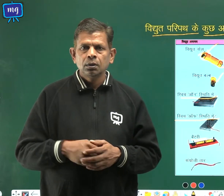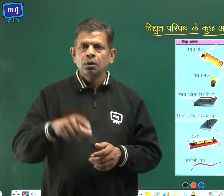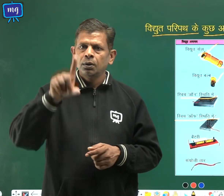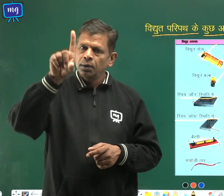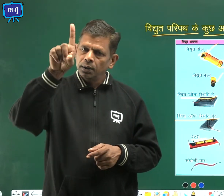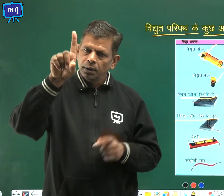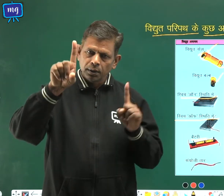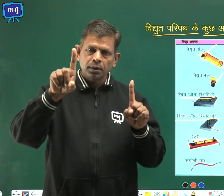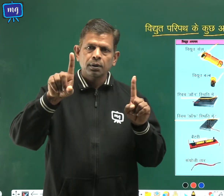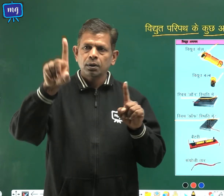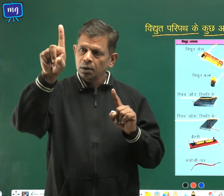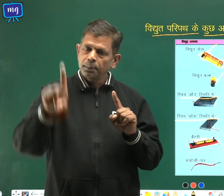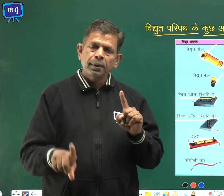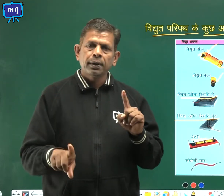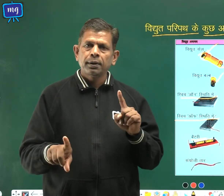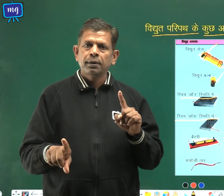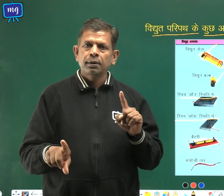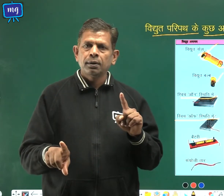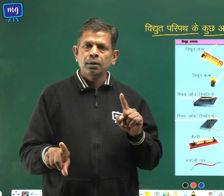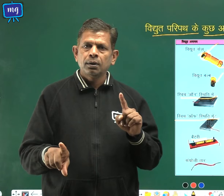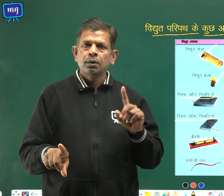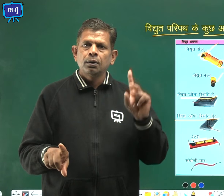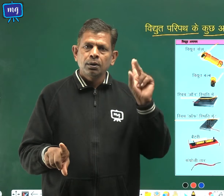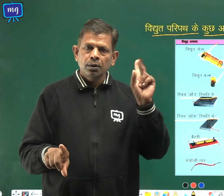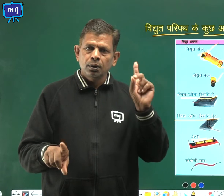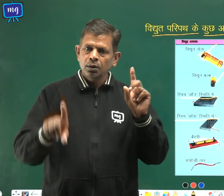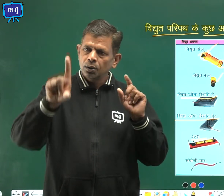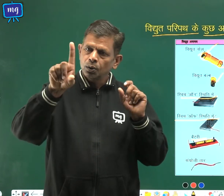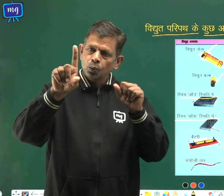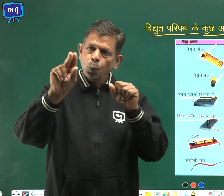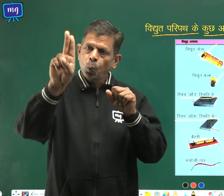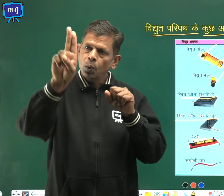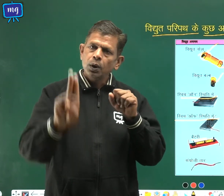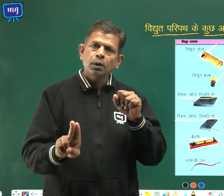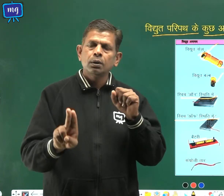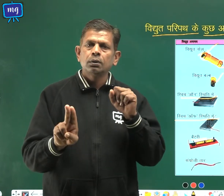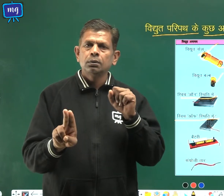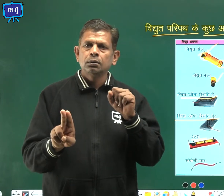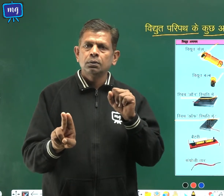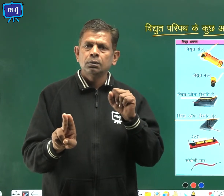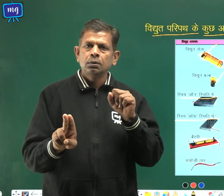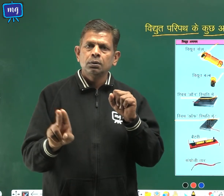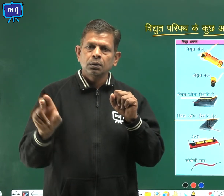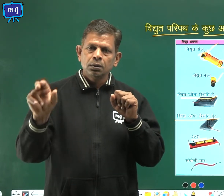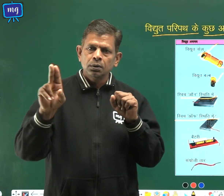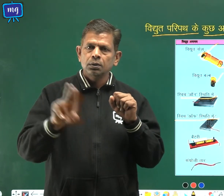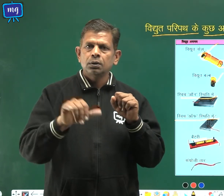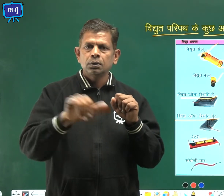एक लंबी रेखा, एक छोटी मोटी रेखा, इस तरह